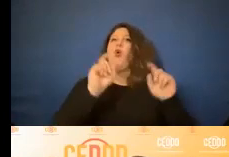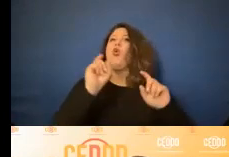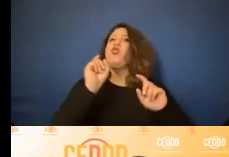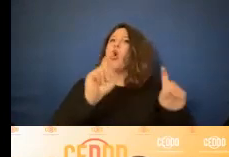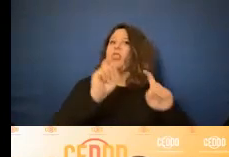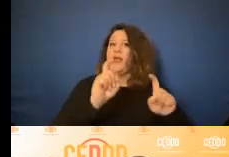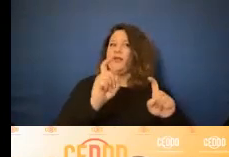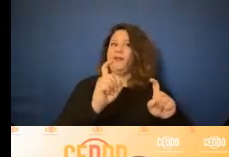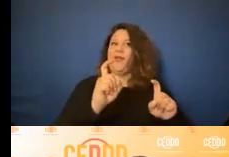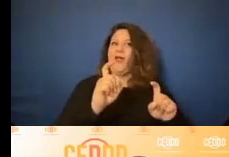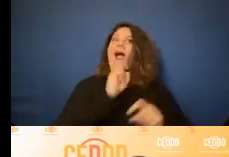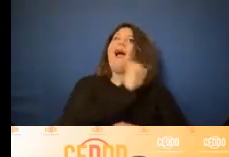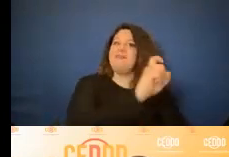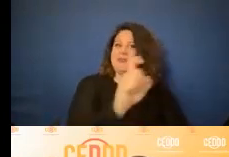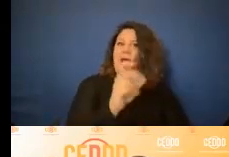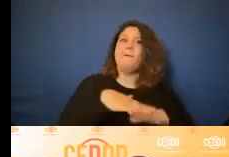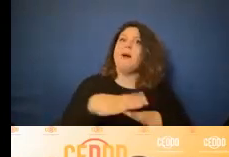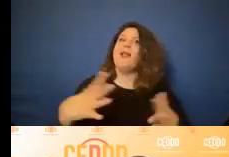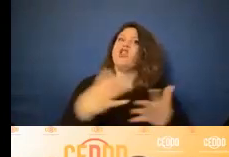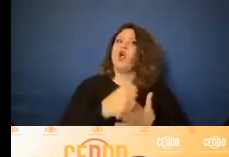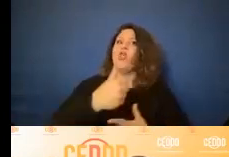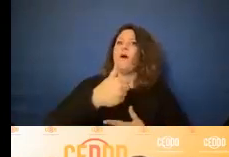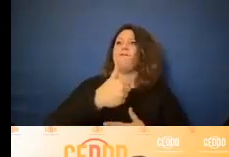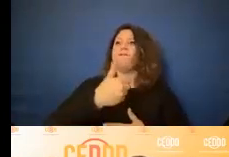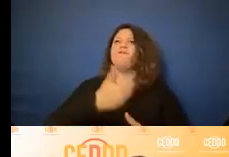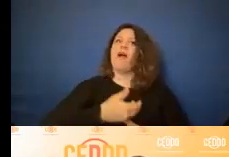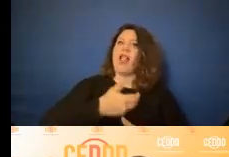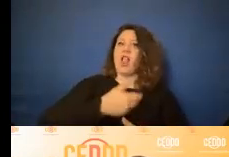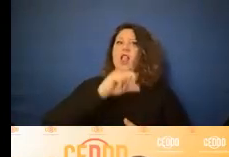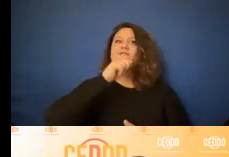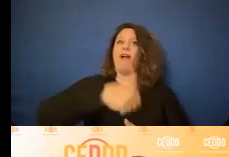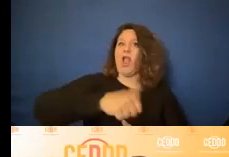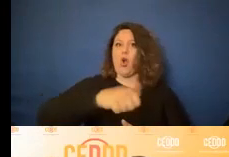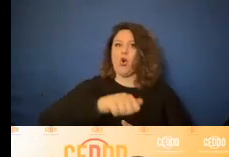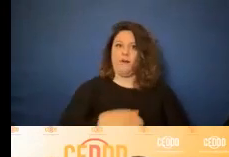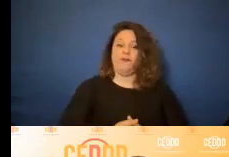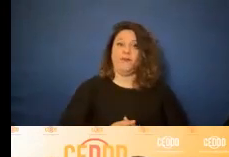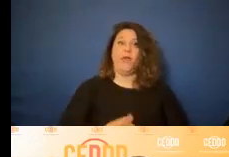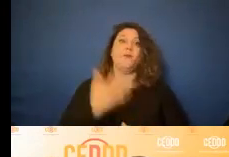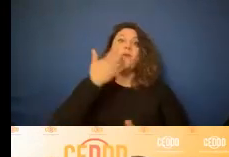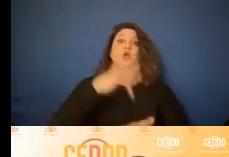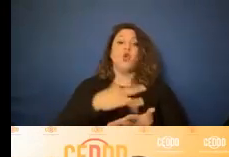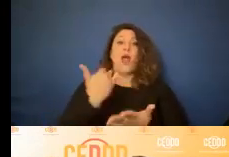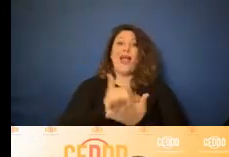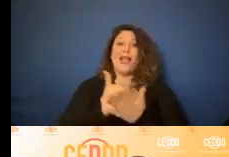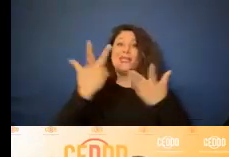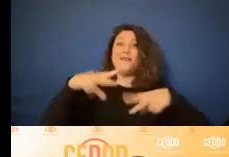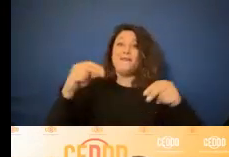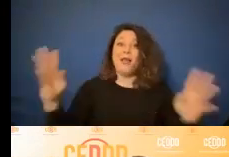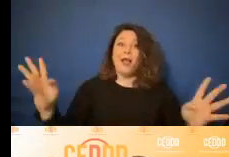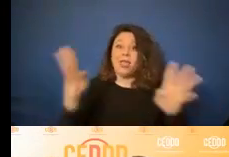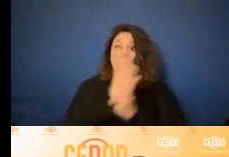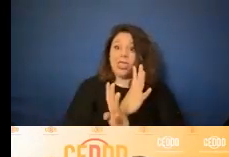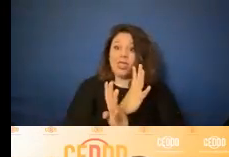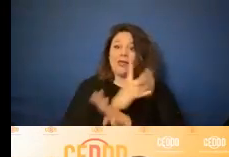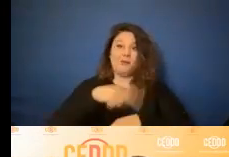todos, para que esos cambios de clase, que son otro de los factores, otro de los momentos donde se producen estas situaciones, pues